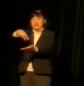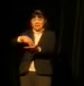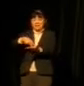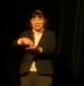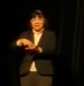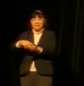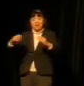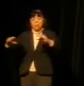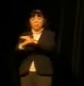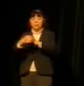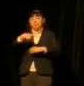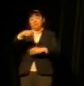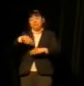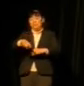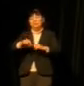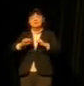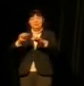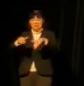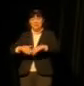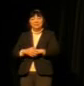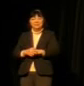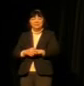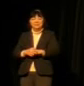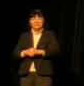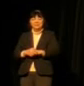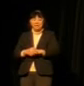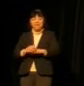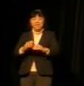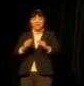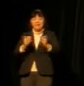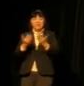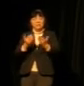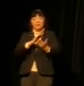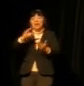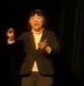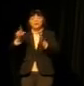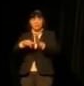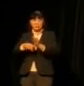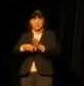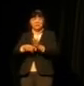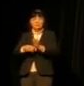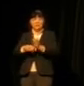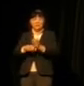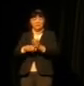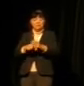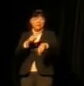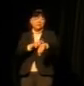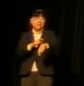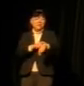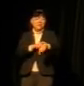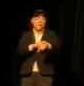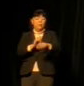ね、行いで対処しました。で、帰りは小学校の低中高、中学校の帰る時刻が違うので